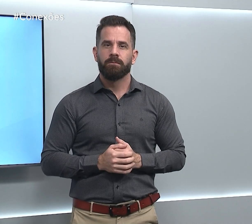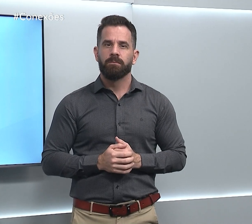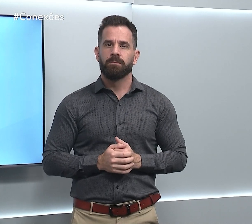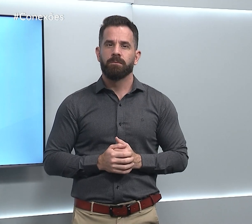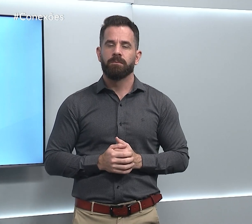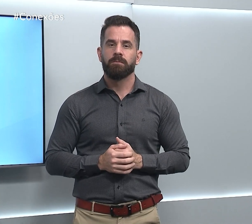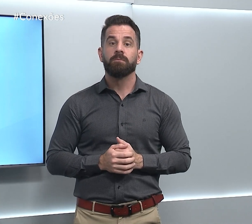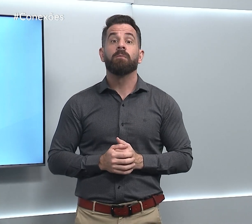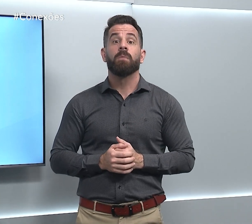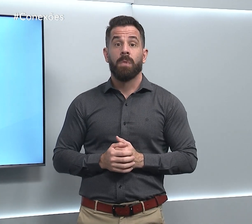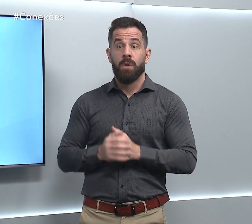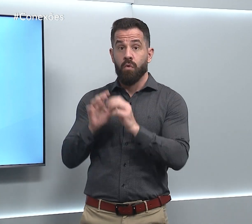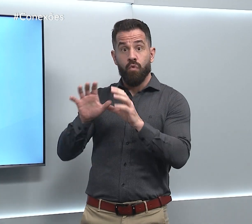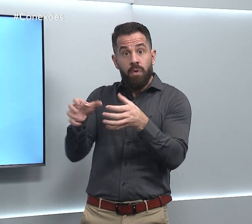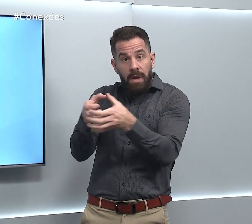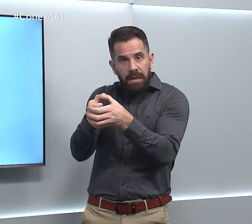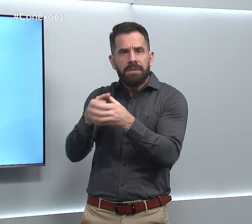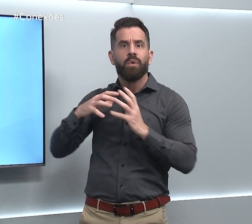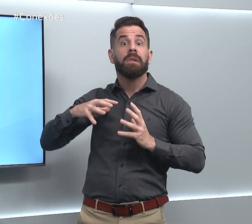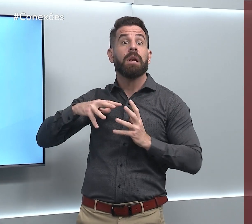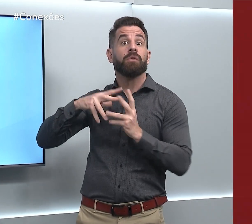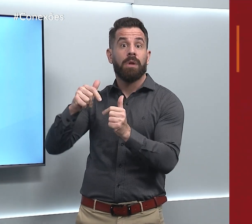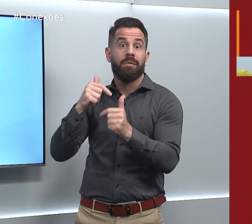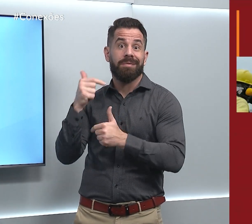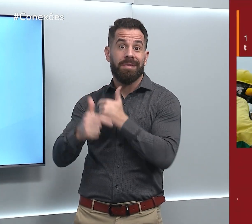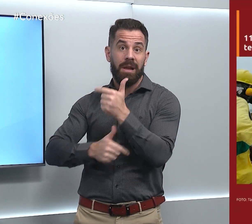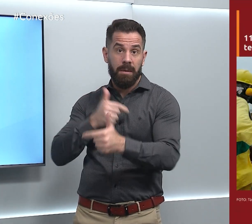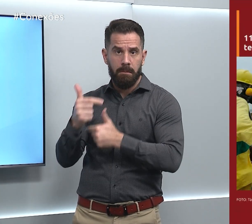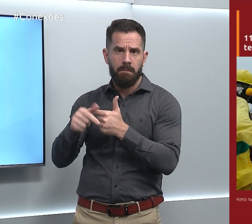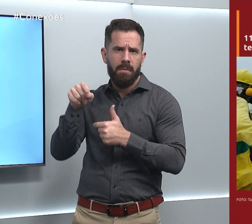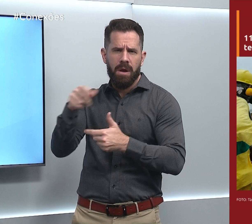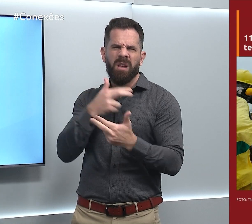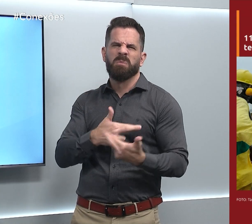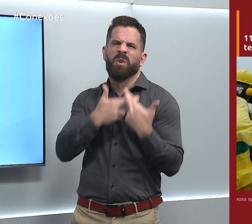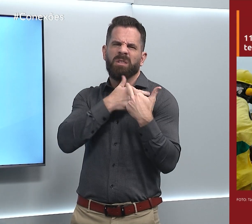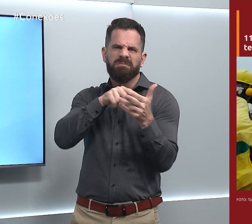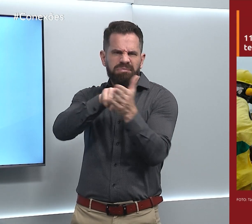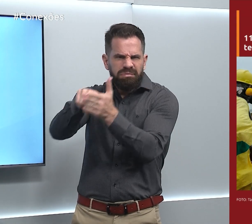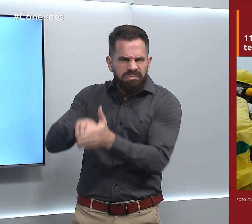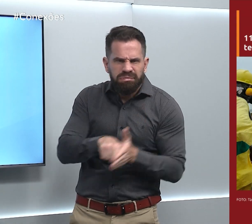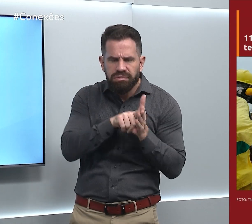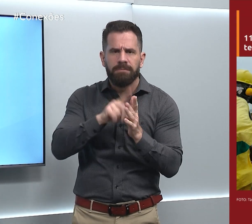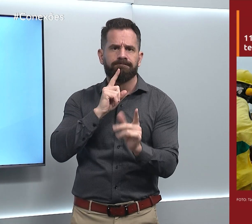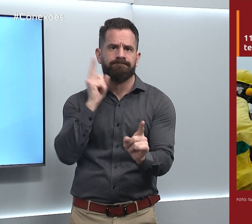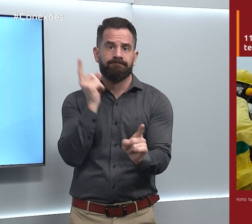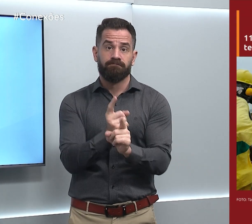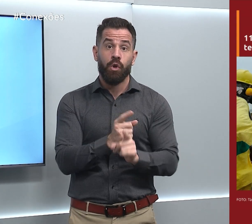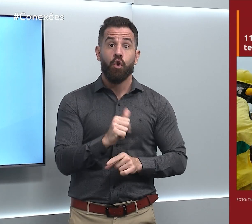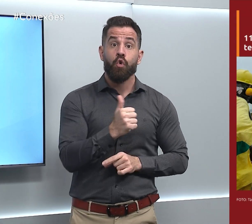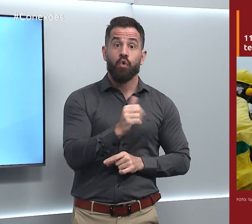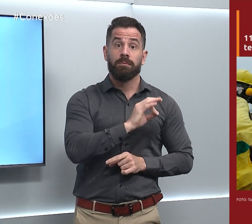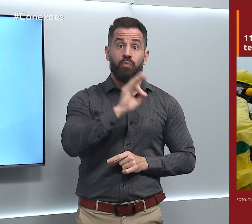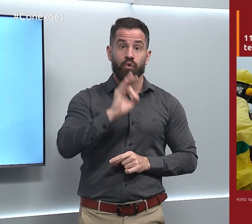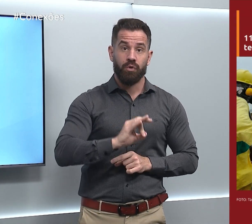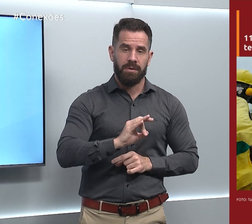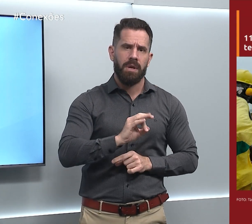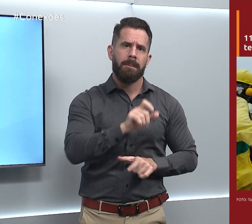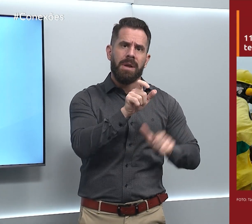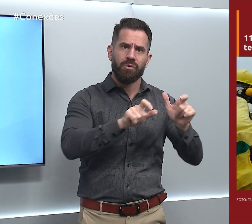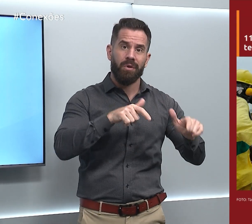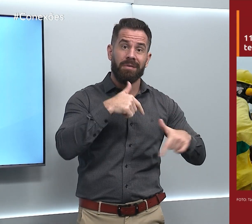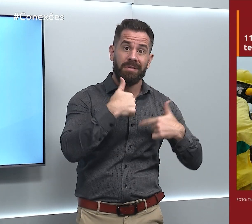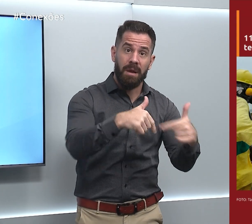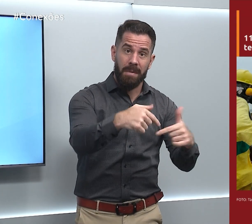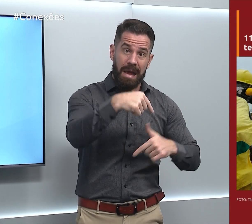A Organização Internacional do Trabalho estima que 11% dos trabalhadores aqui no Brasil estão submetidos a